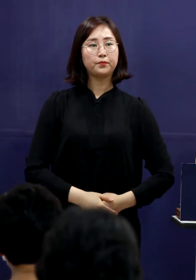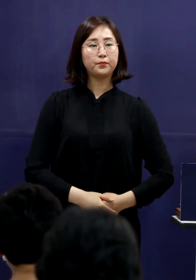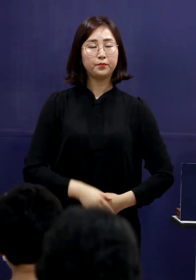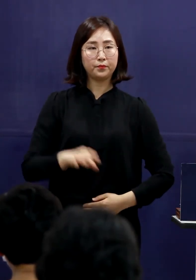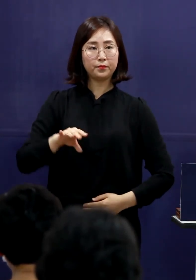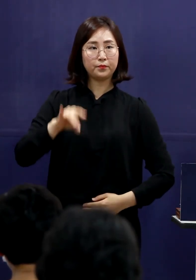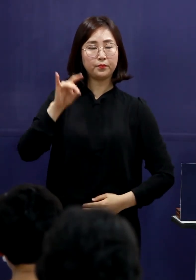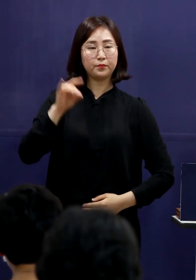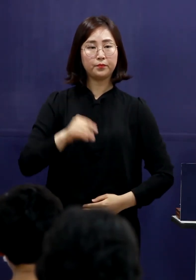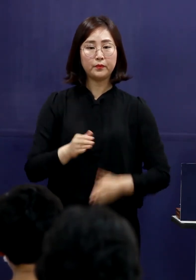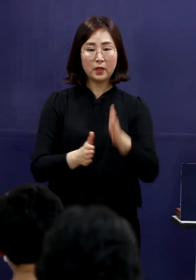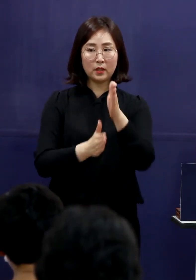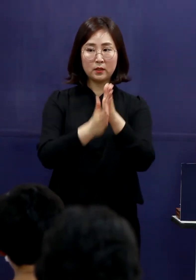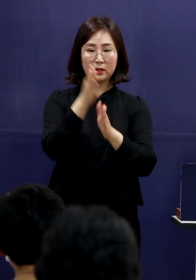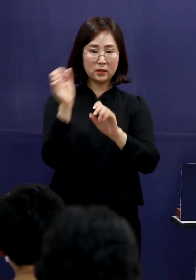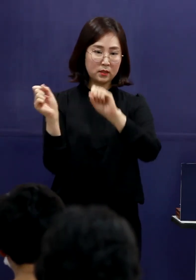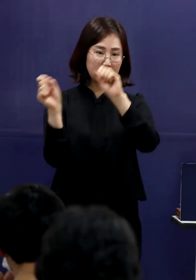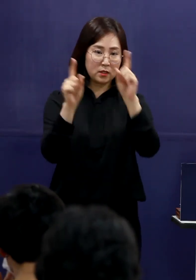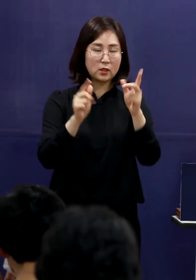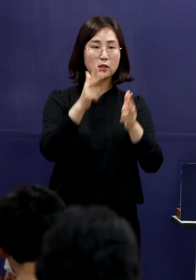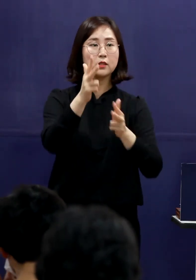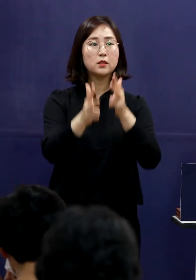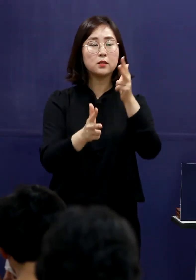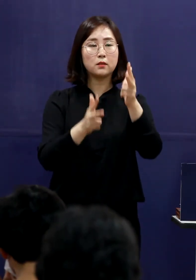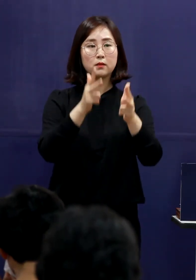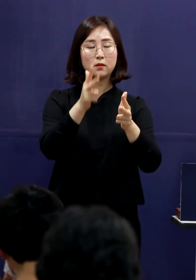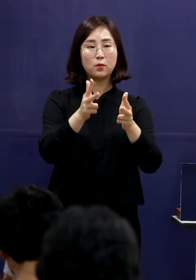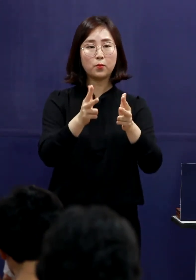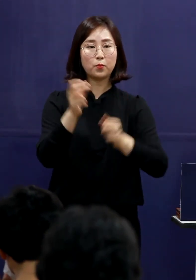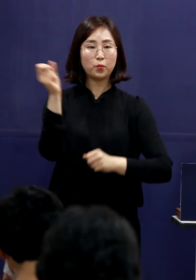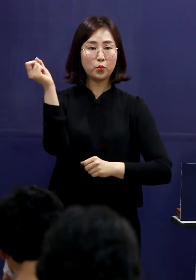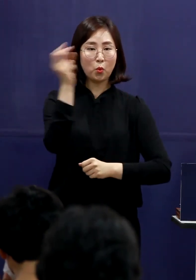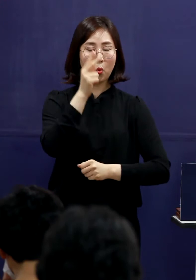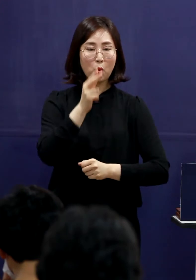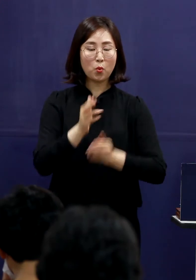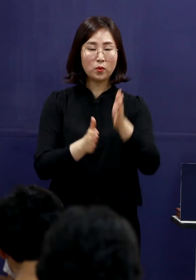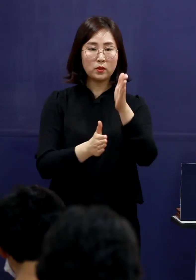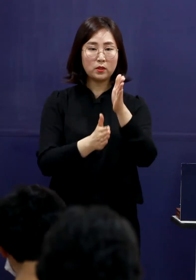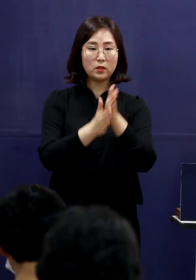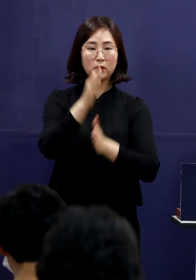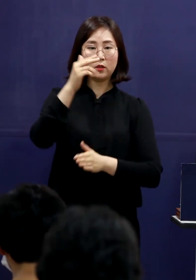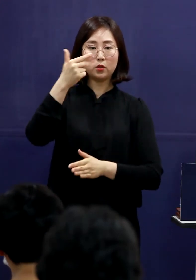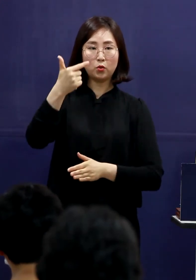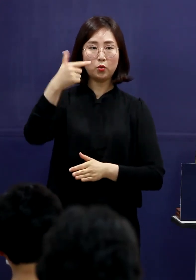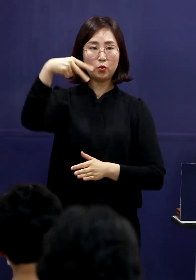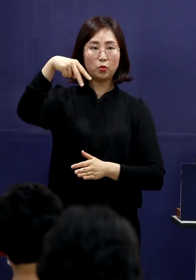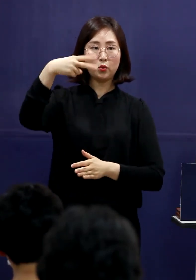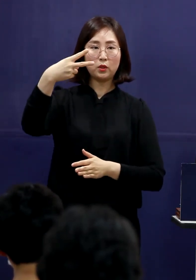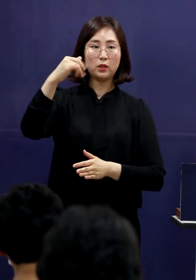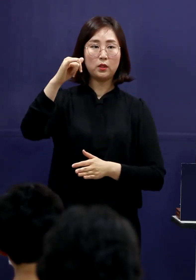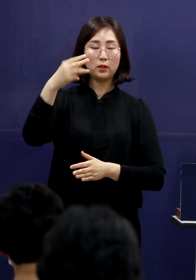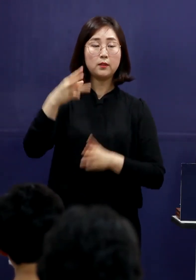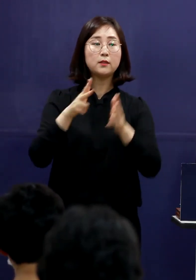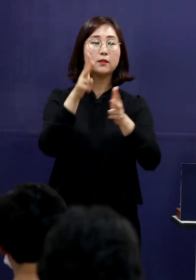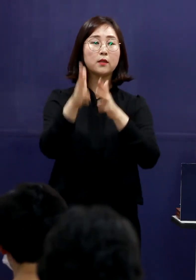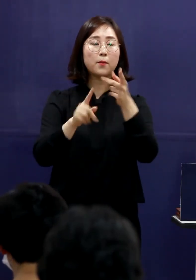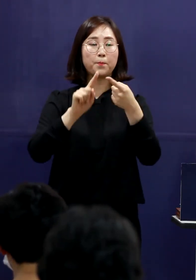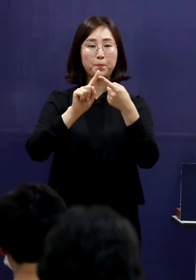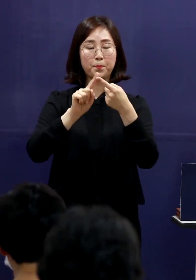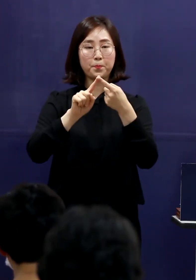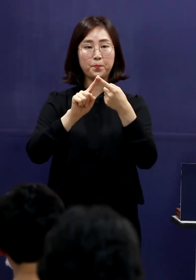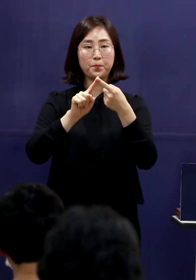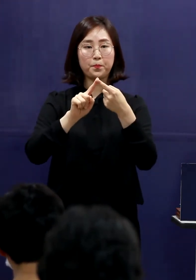우선 이제 도시재생 사업 그리고 도시재생 뉴딜 사업 이런 관련해서는